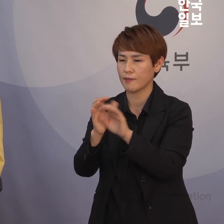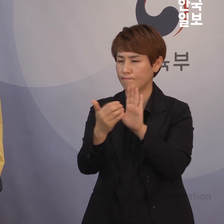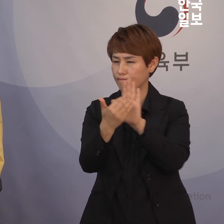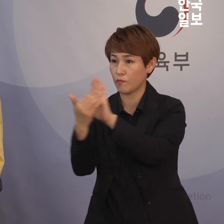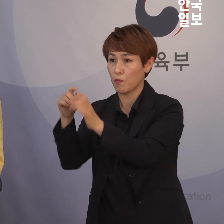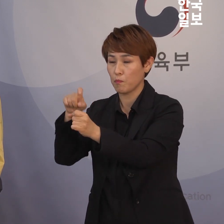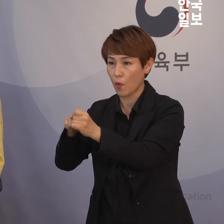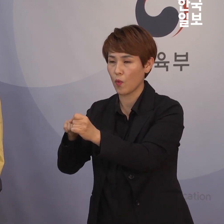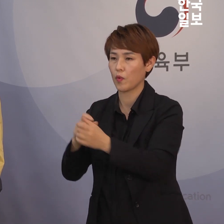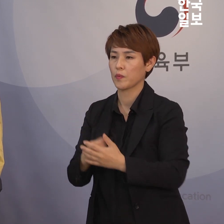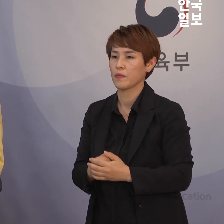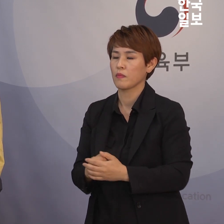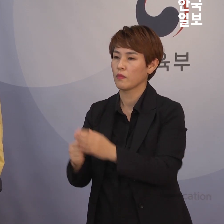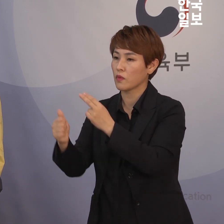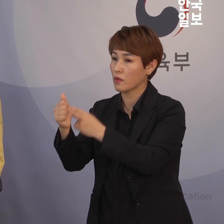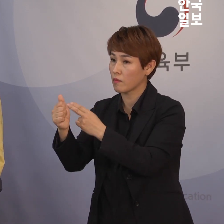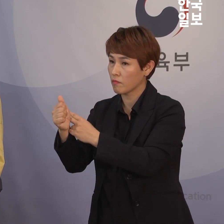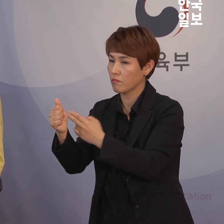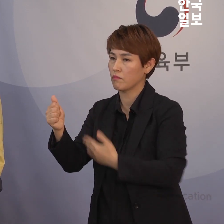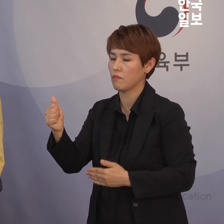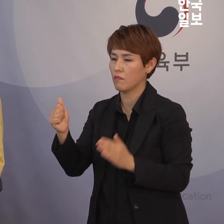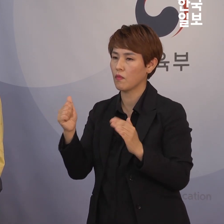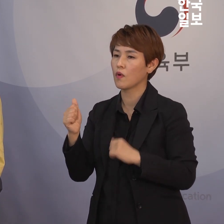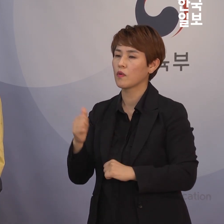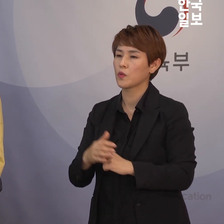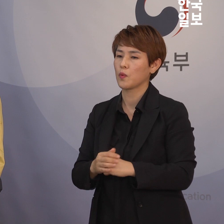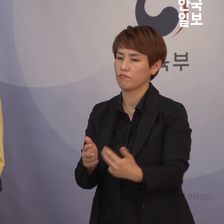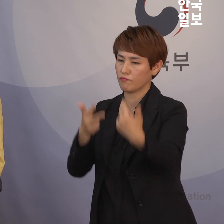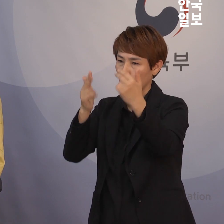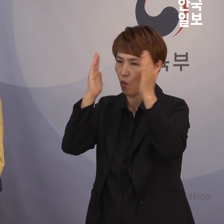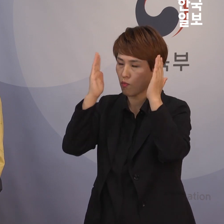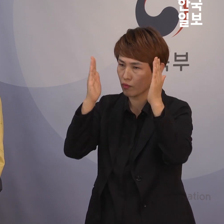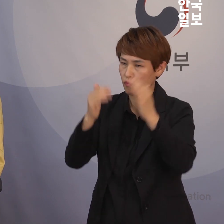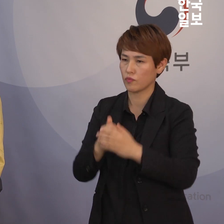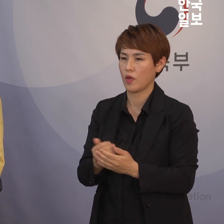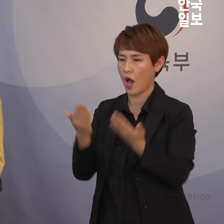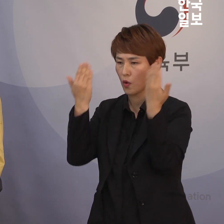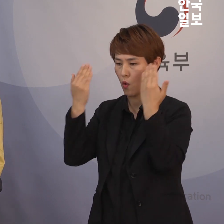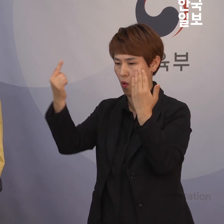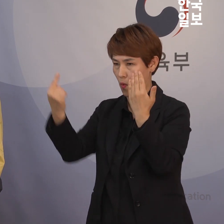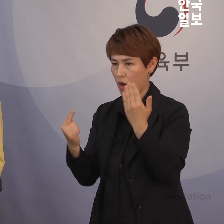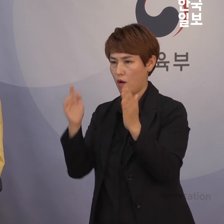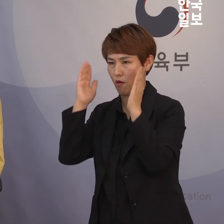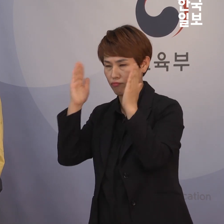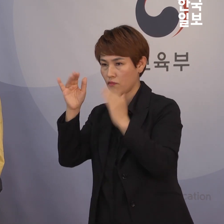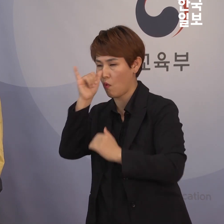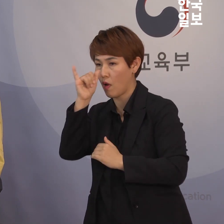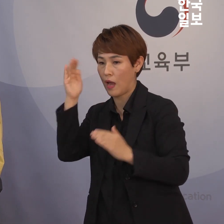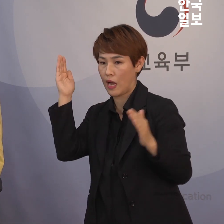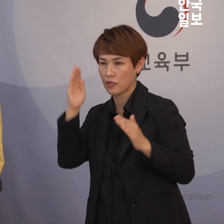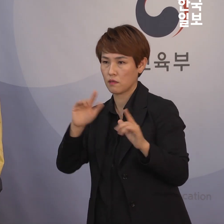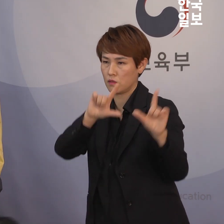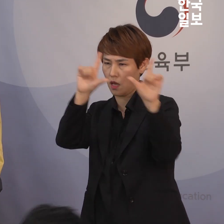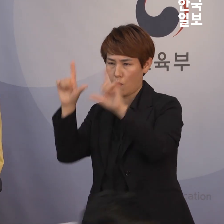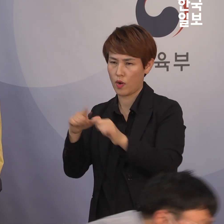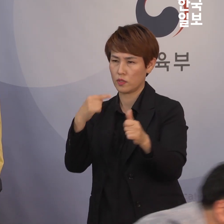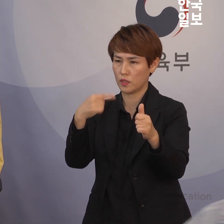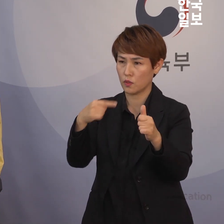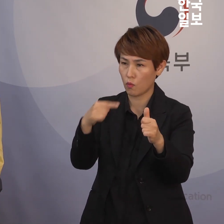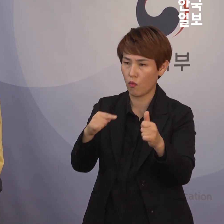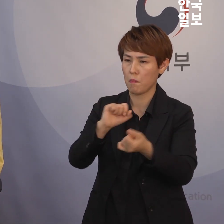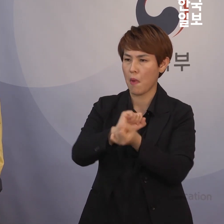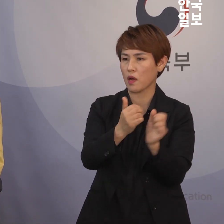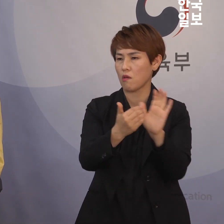과정에서 교사들은 등교 수업, 원격 수업, 학생 생활 지도와 방역 업무까지 그